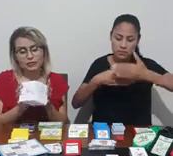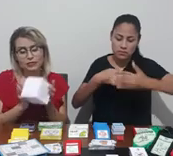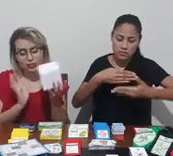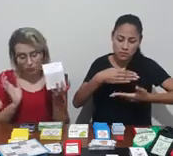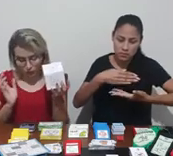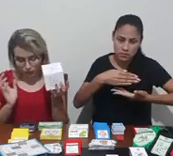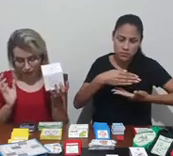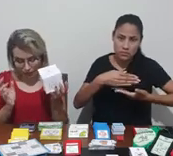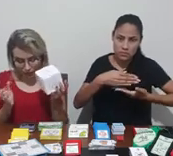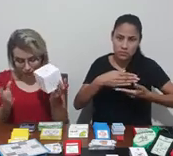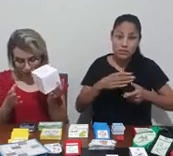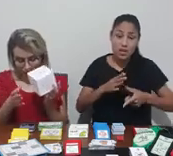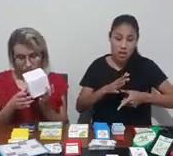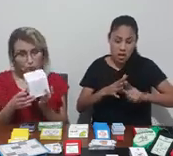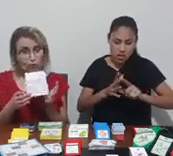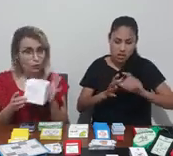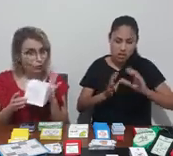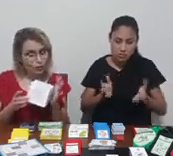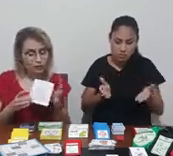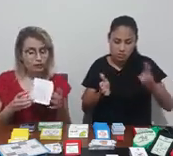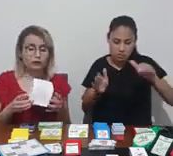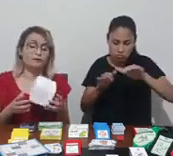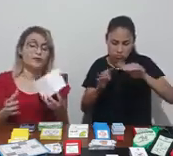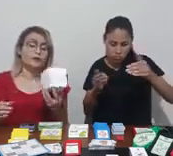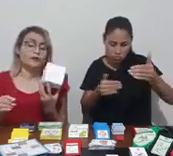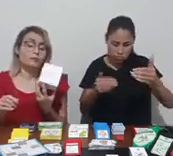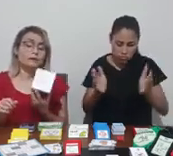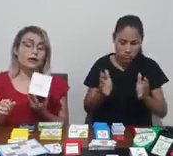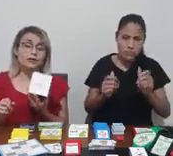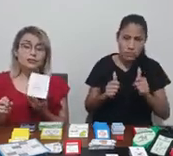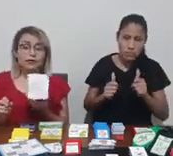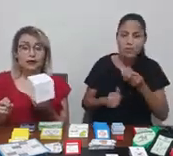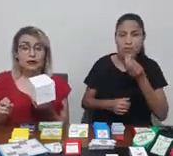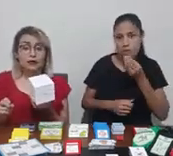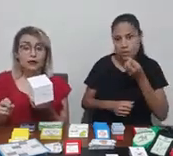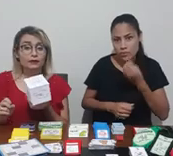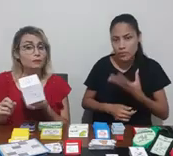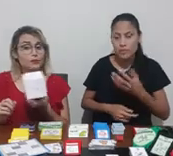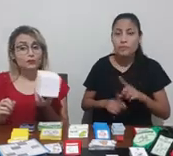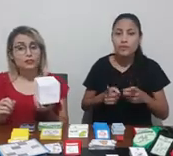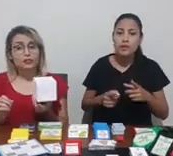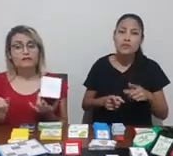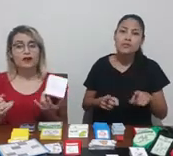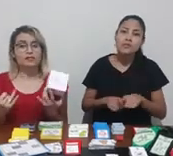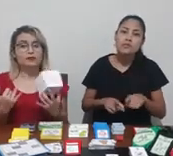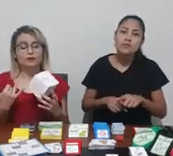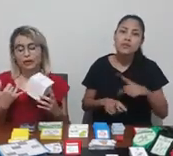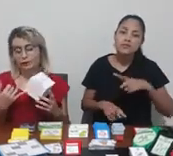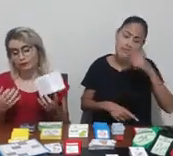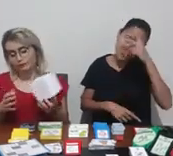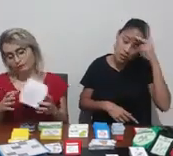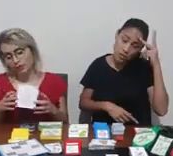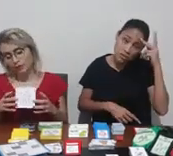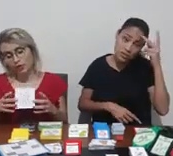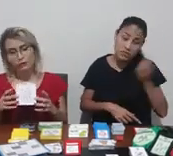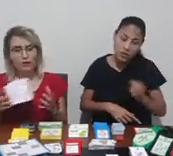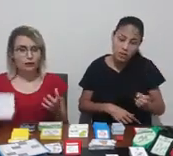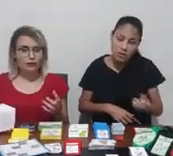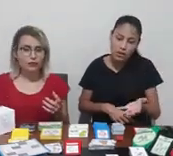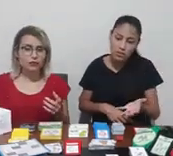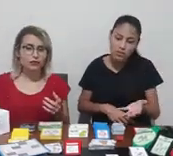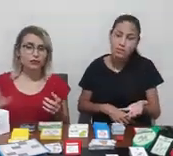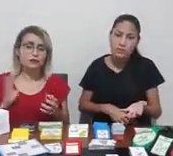tá? Antes de montar. Então isso é uma boa dica. Mas tem pessoas que fazem o dado. Eu tenho